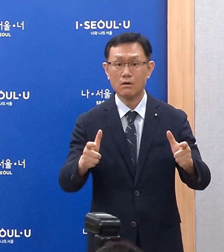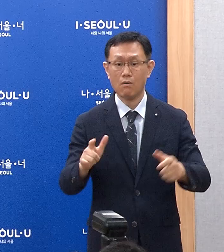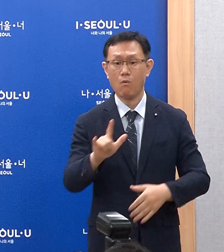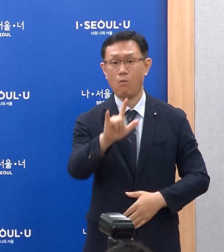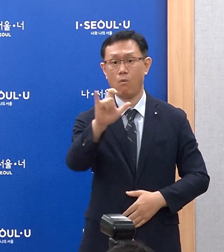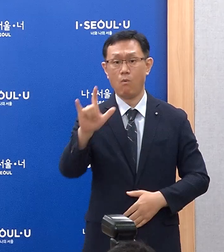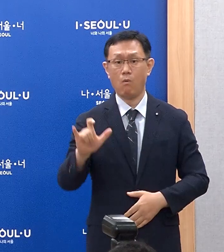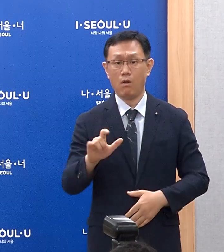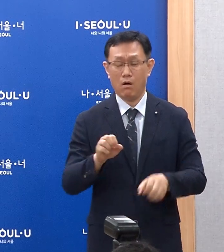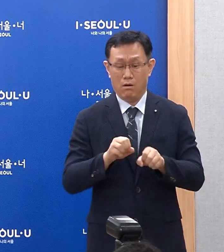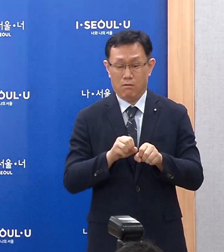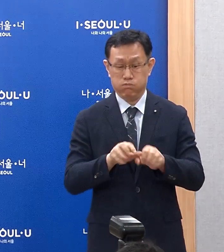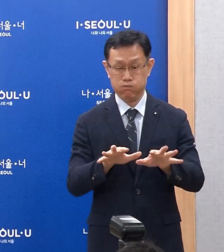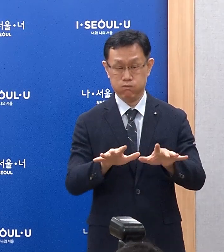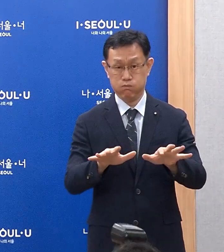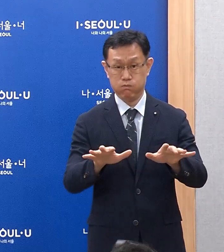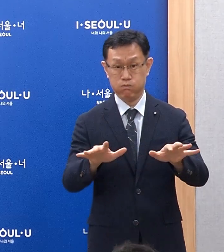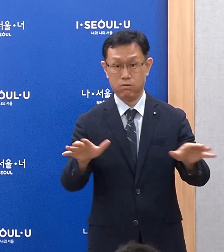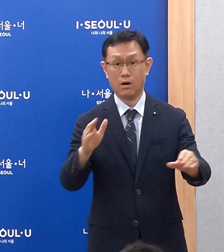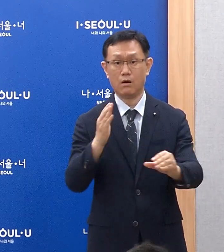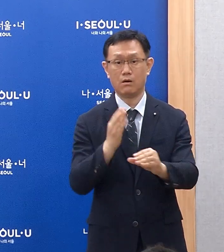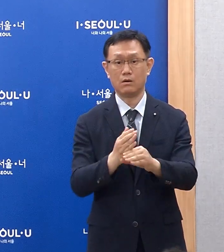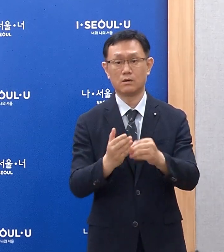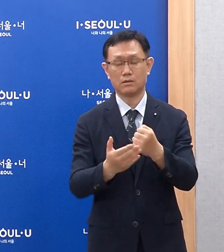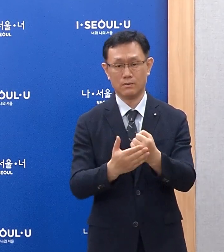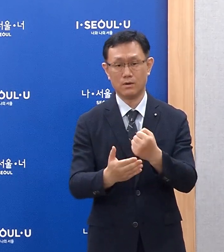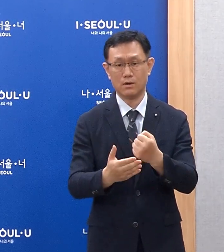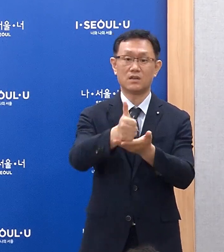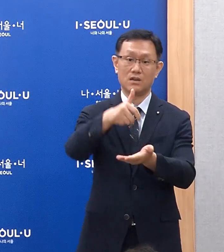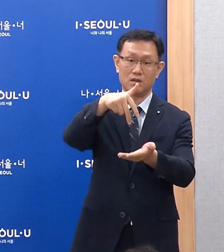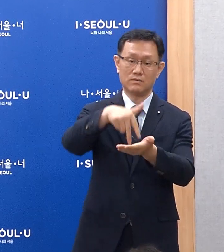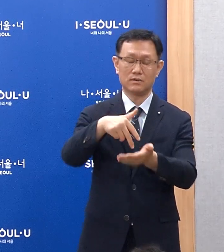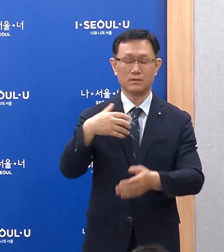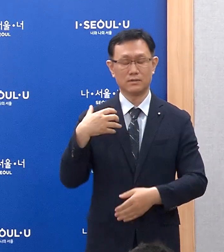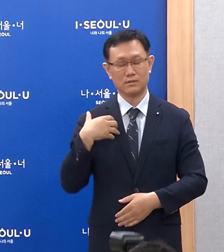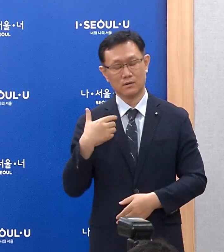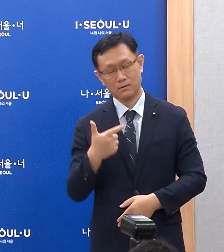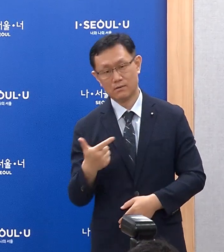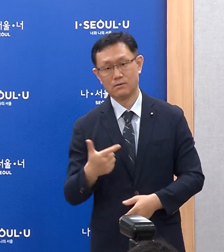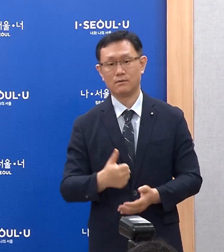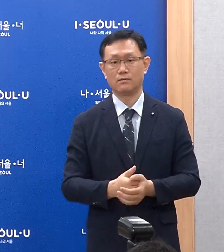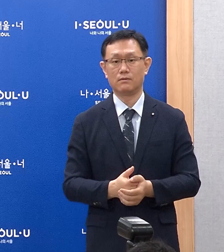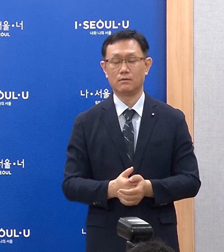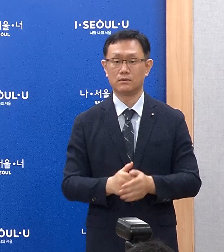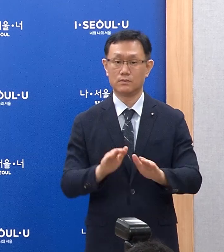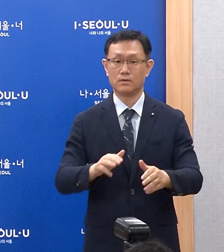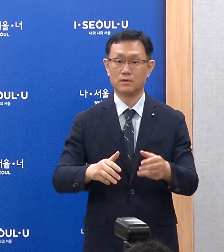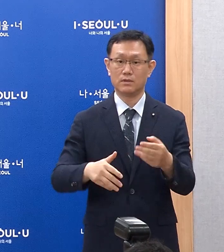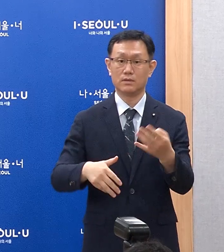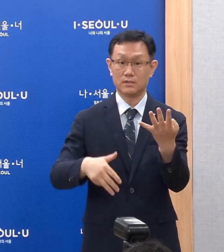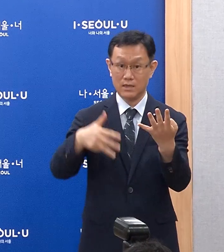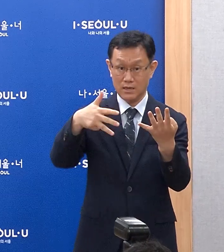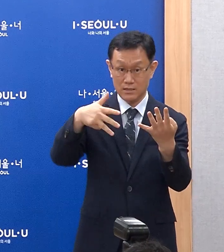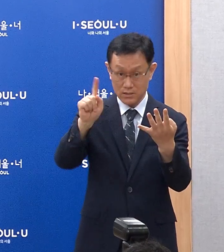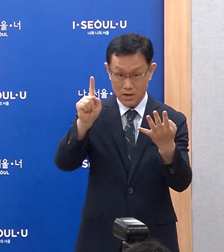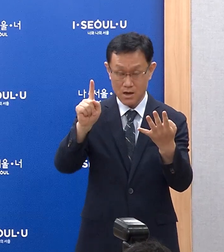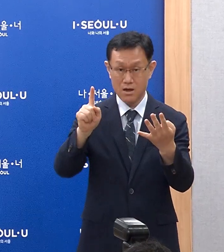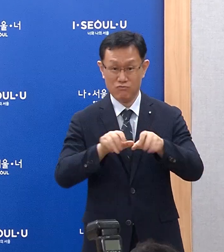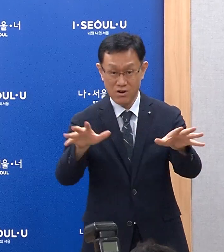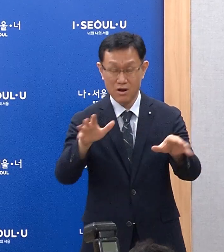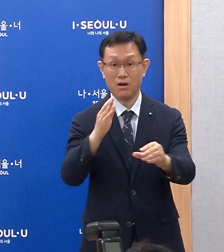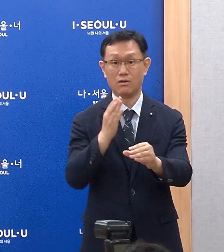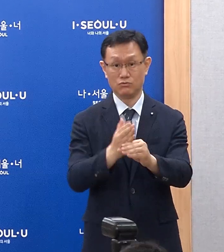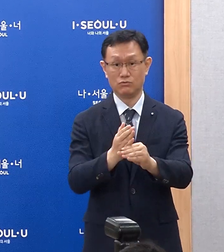이렇게 확산돼서 무한한 책임감을 느낍니다. 코로나19 4차 유행으로 시민의 불안감이